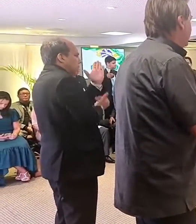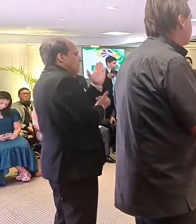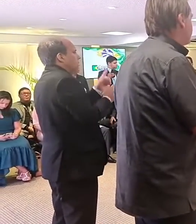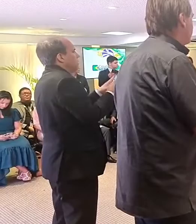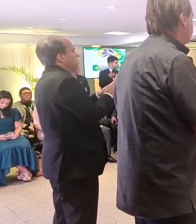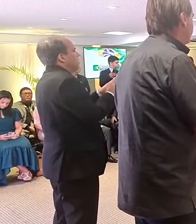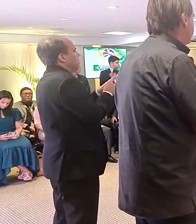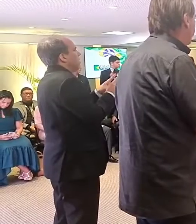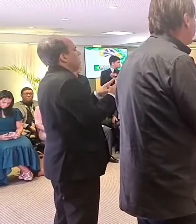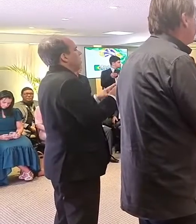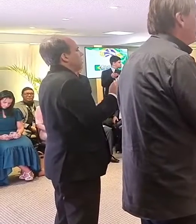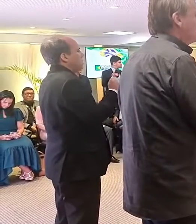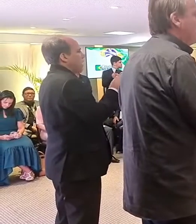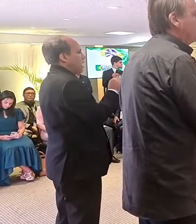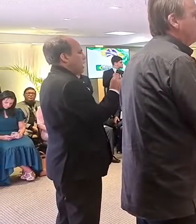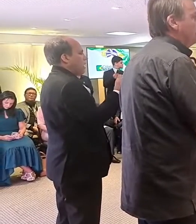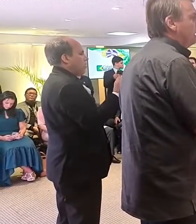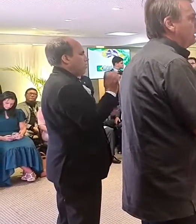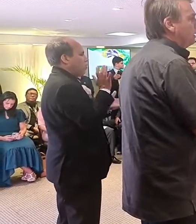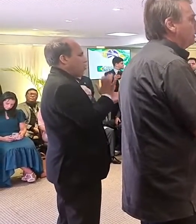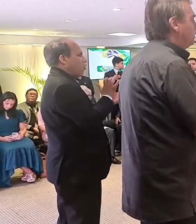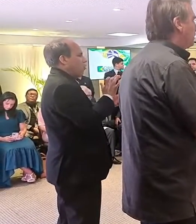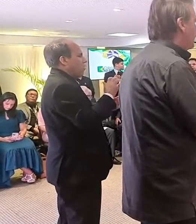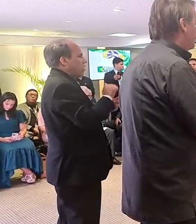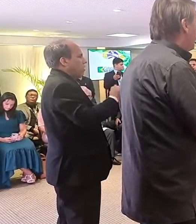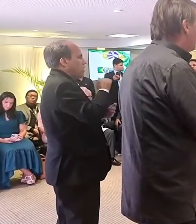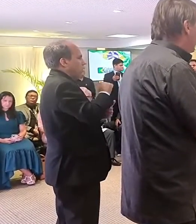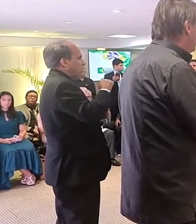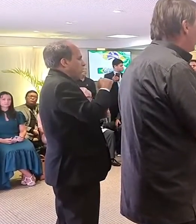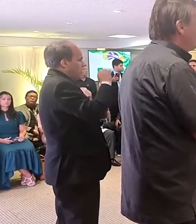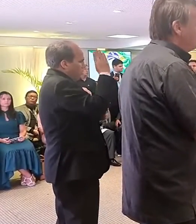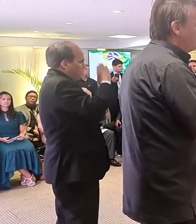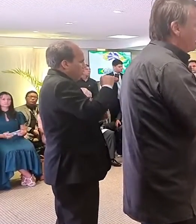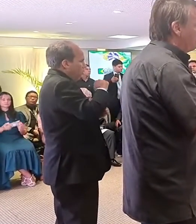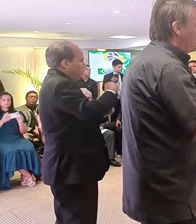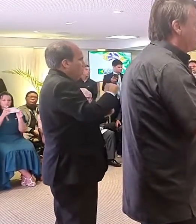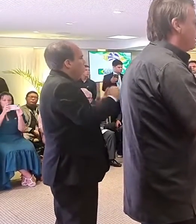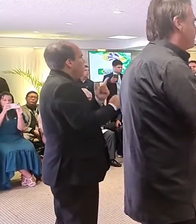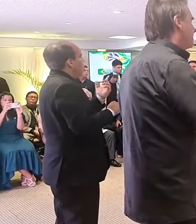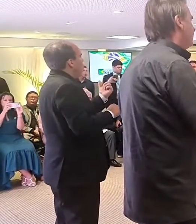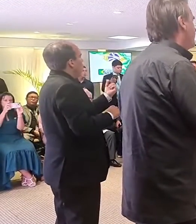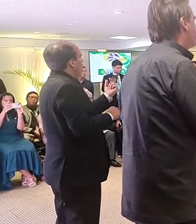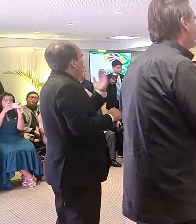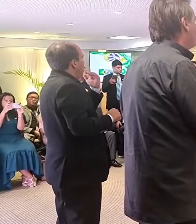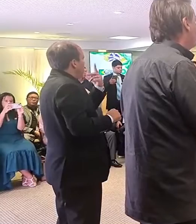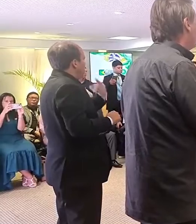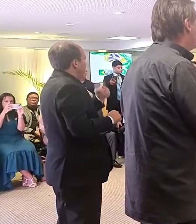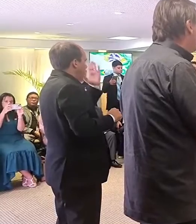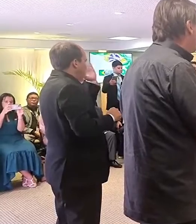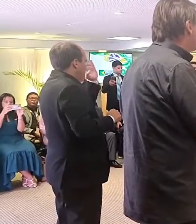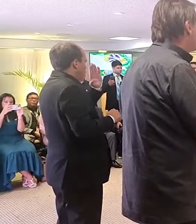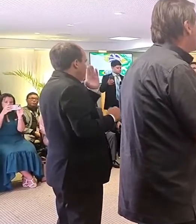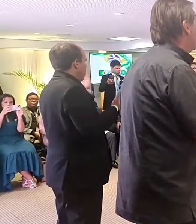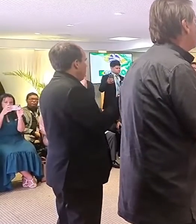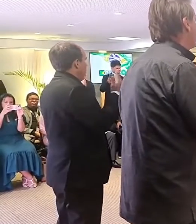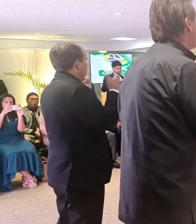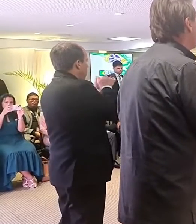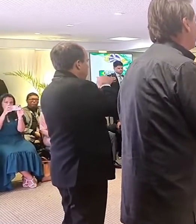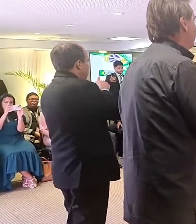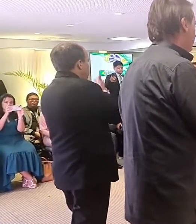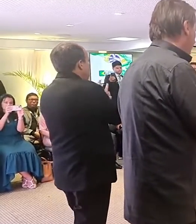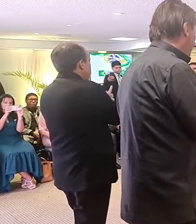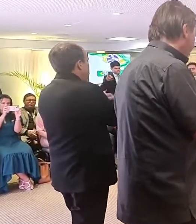Abras, Associação de Brasileiros de Supermercados, o preço dos alimentos do mês passado para esse mês caiu 10%.